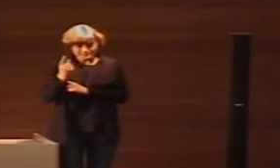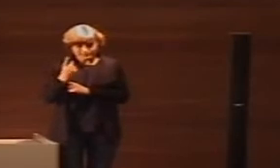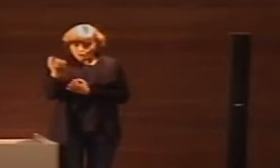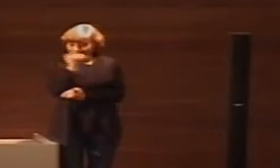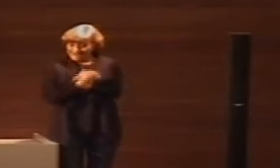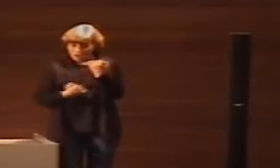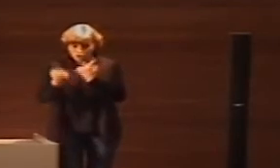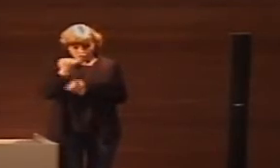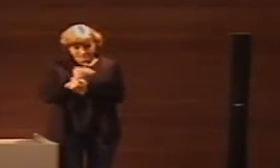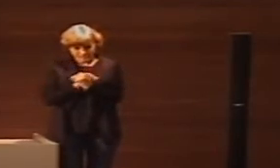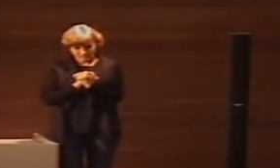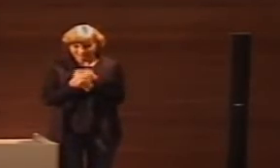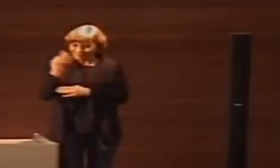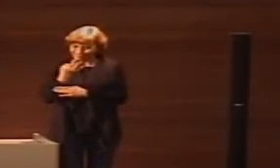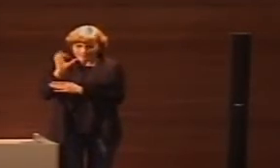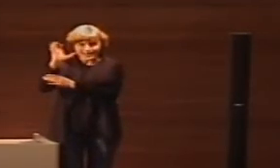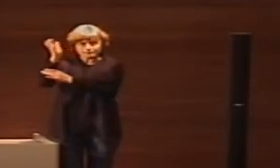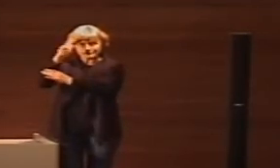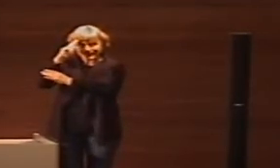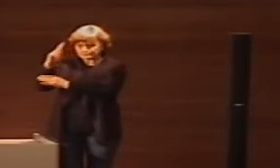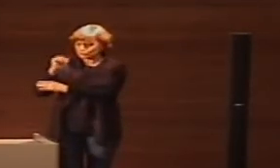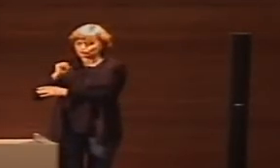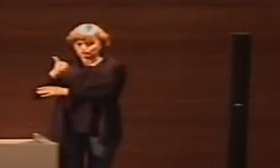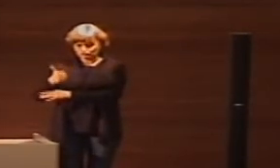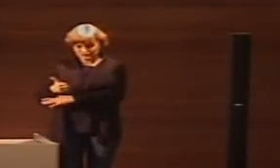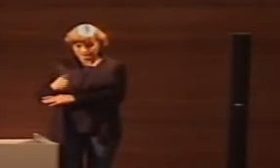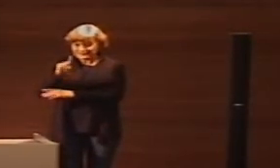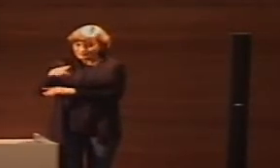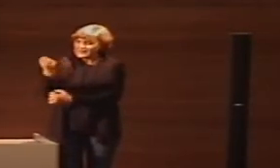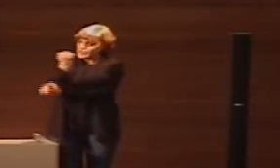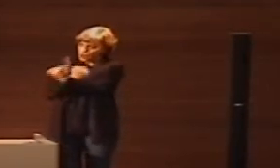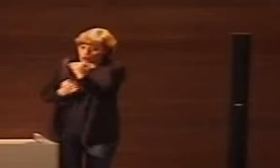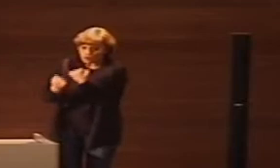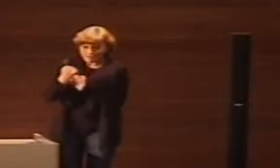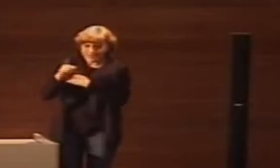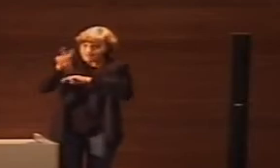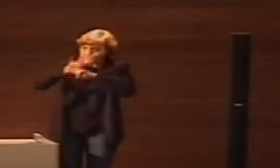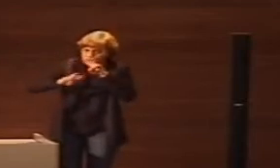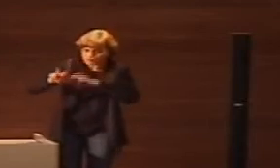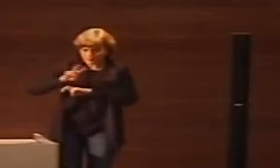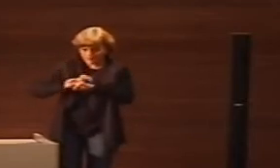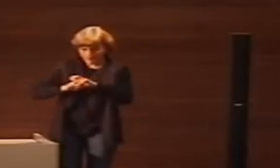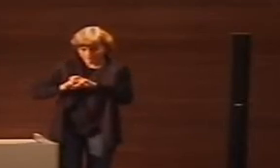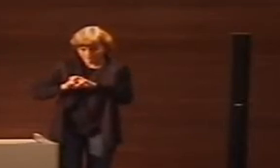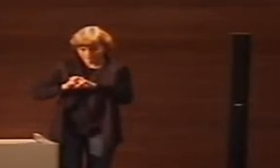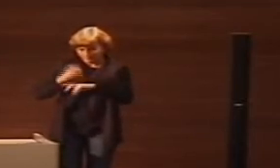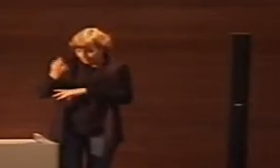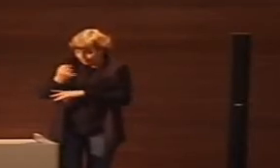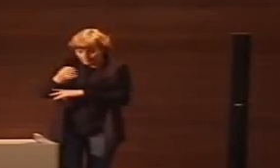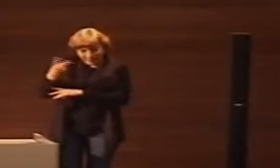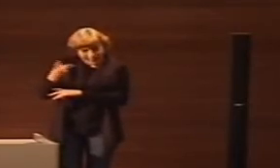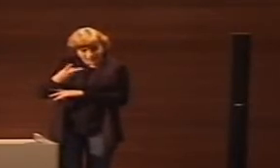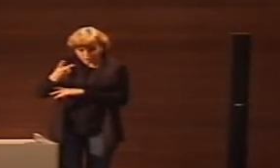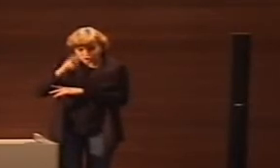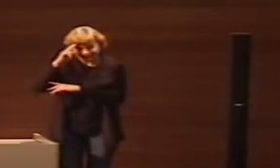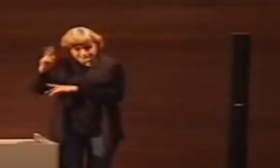ambiental, que hacer las cosas bien ambientalmente también sea más barato económicamente. Si no, va a haber muchas disonancias y el